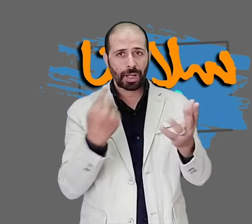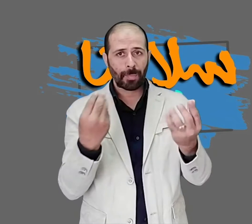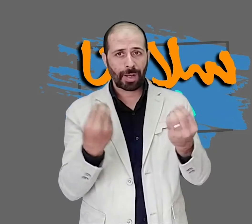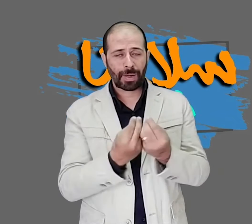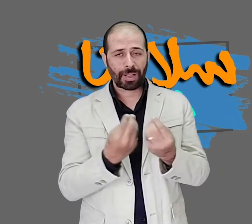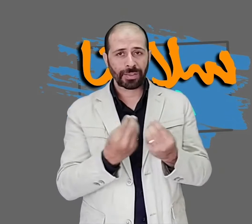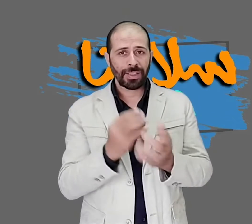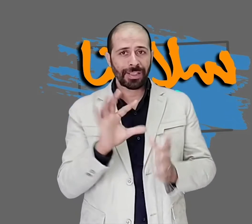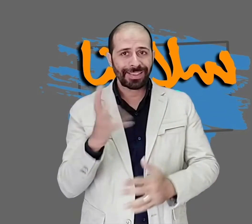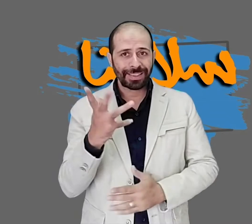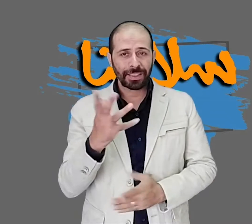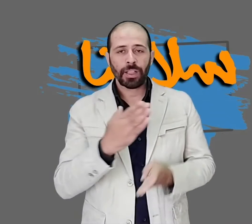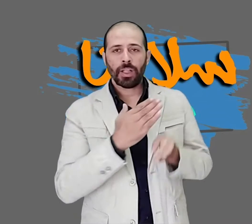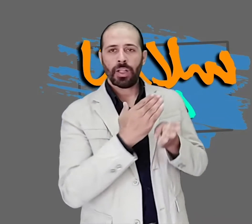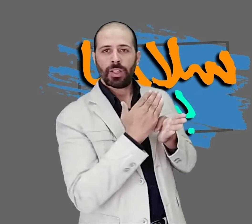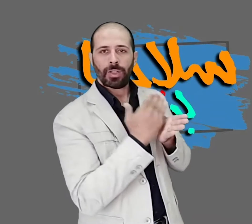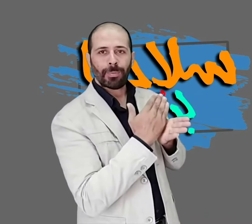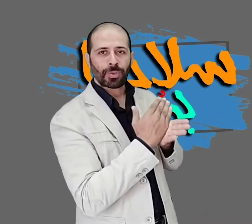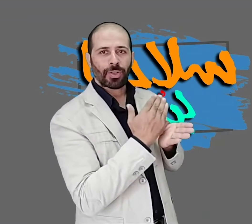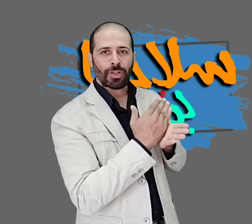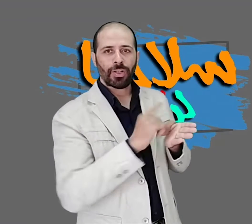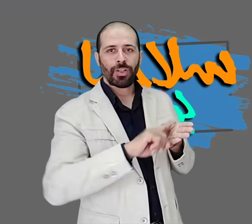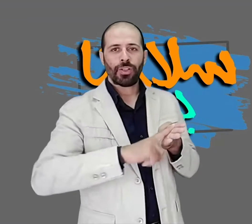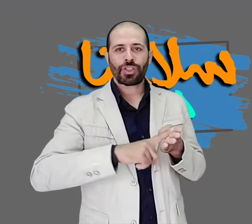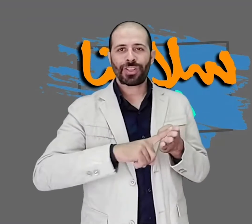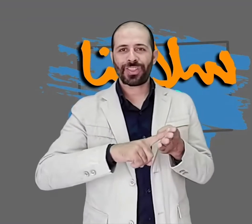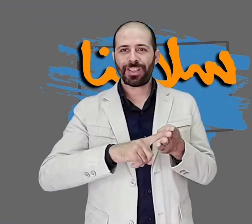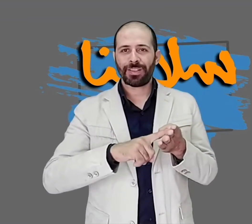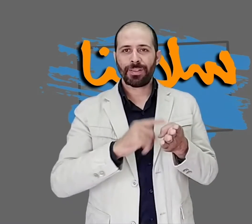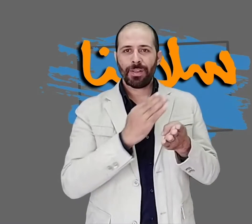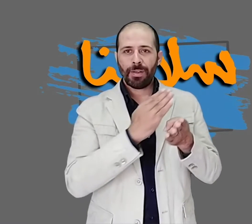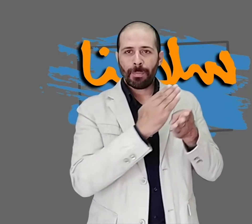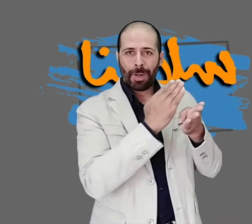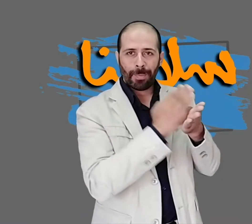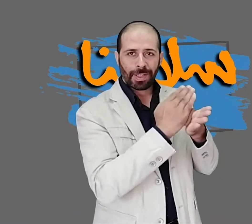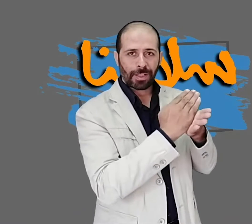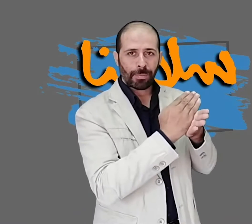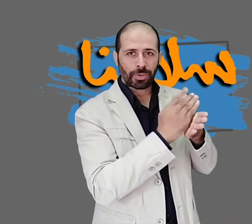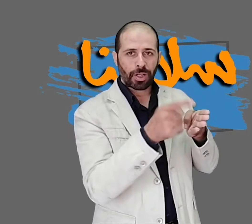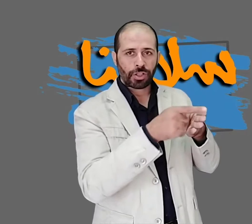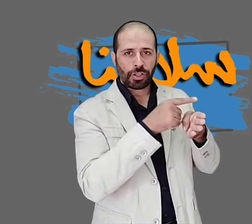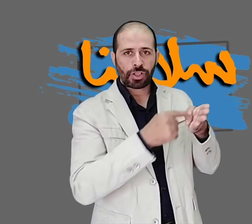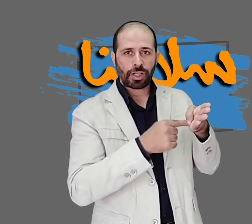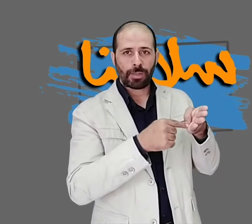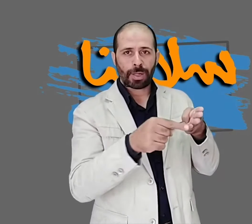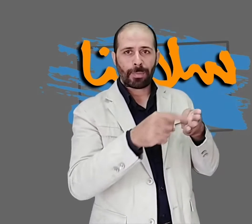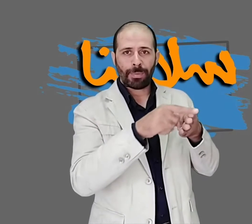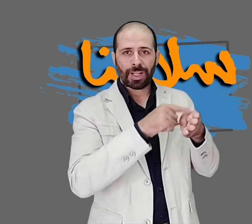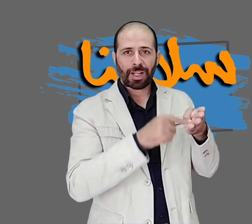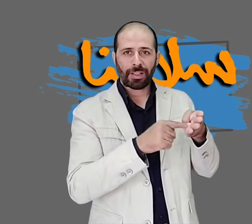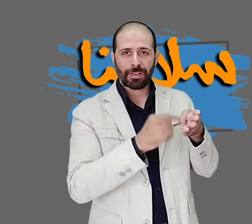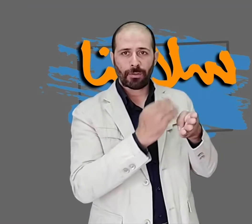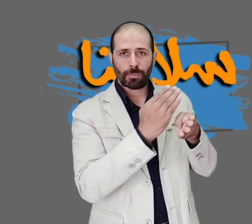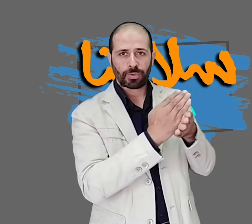اول حاجه مع بعض ايه؟ البطاقه الشخصيه. بعمل كده البطاقه عشان الشكل المربع بتاعها